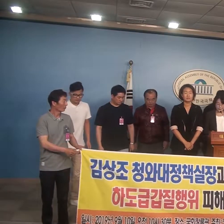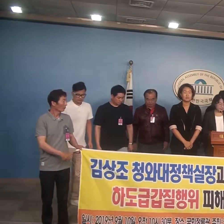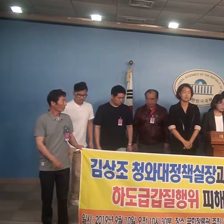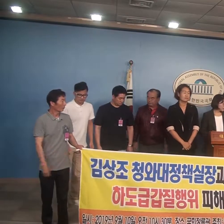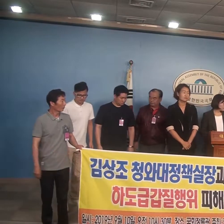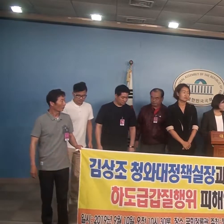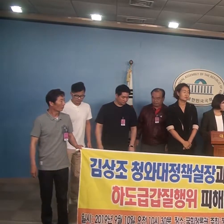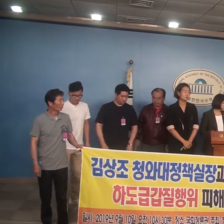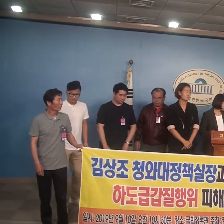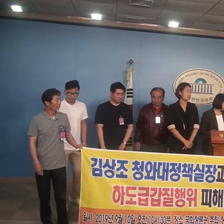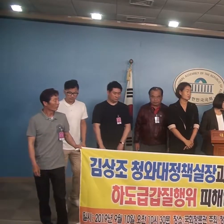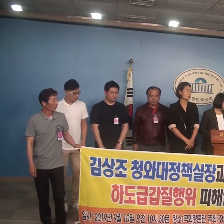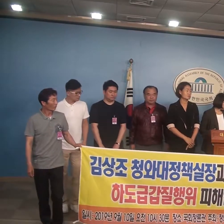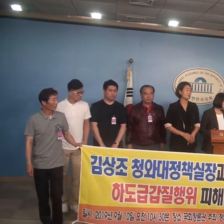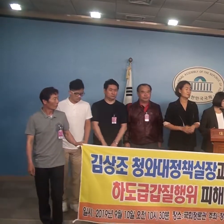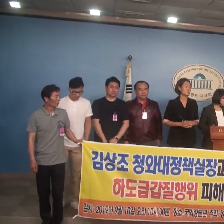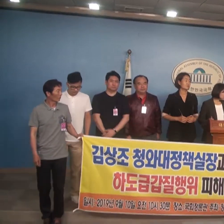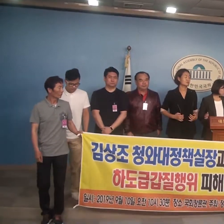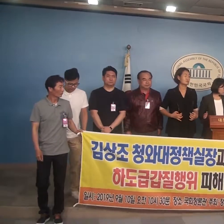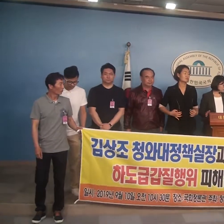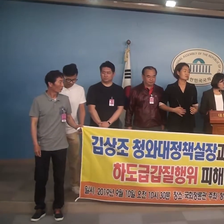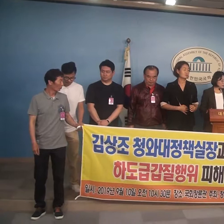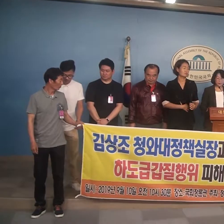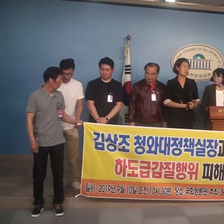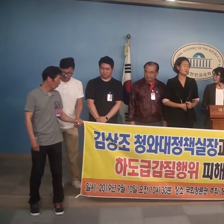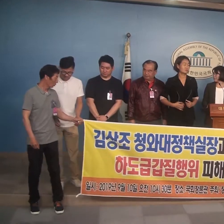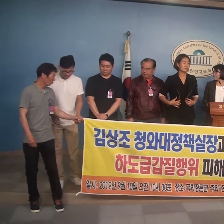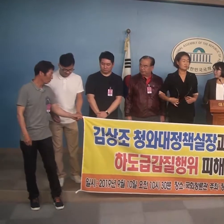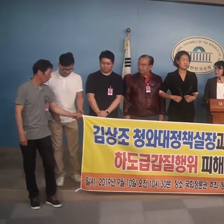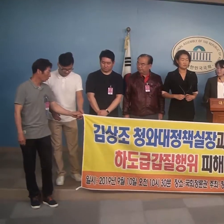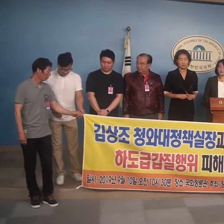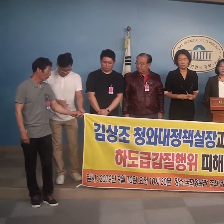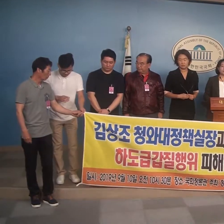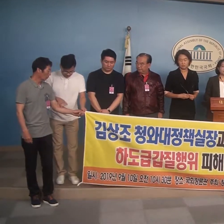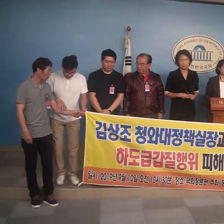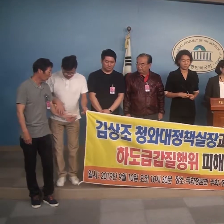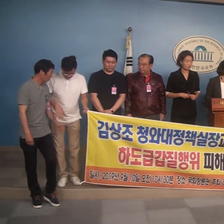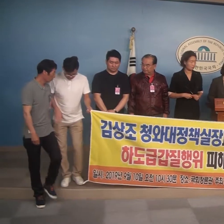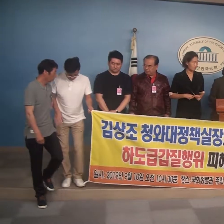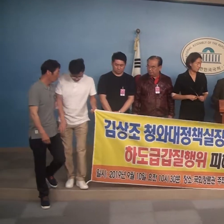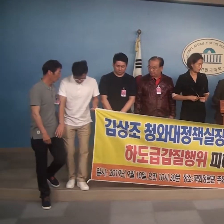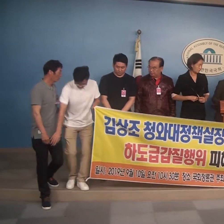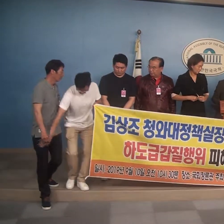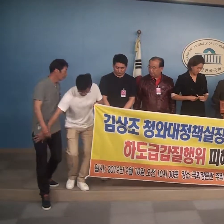하나 이제 기본적면서 그걸 좀 해줄 수 있을까요?